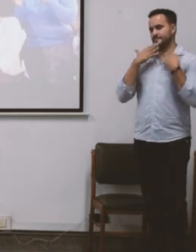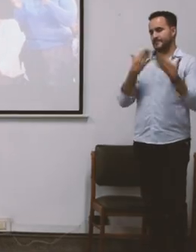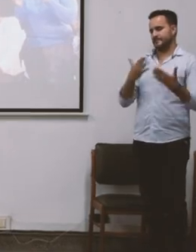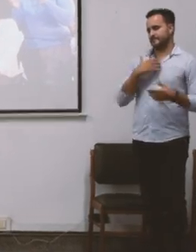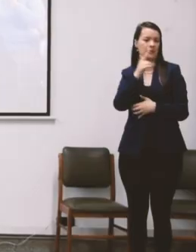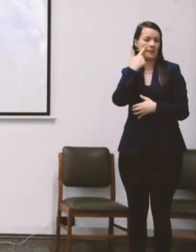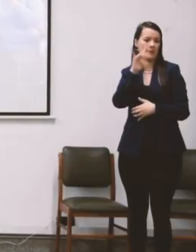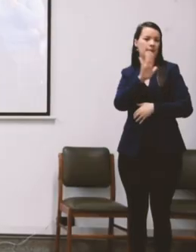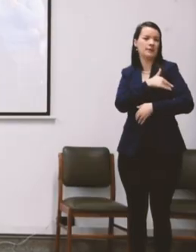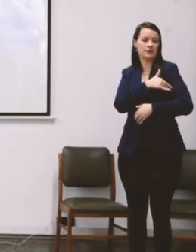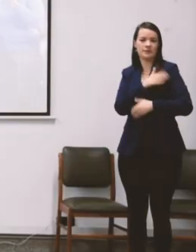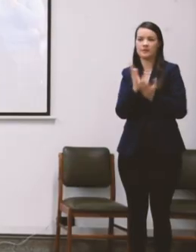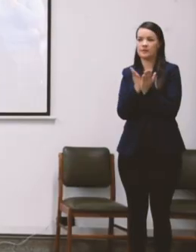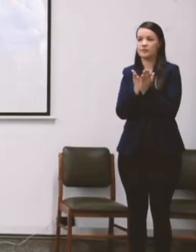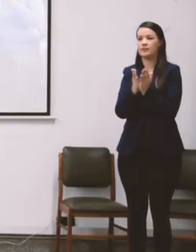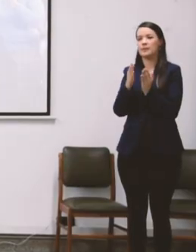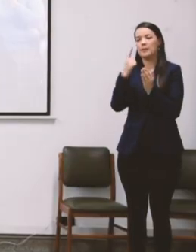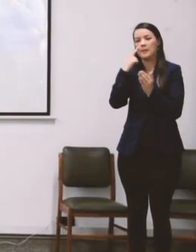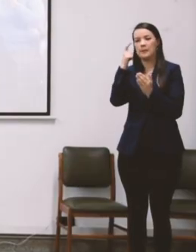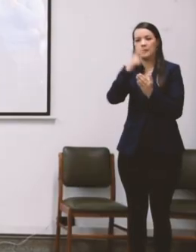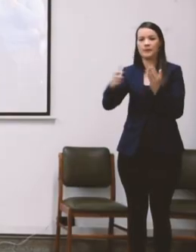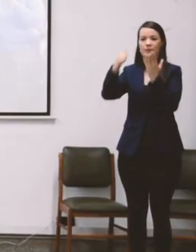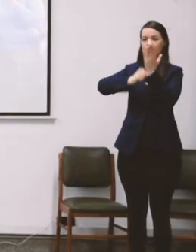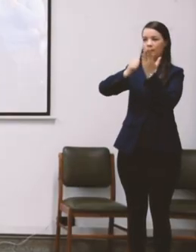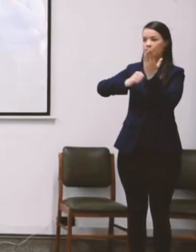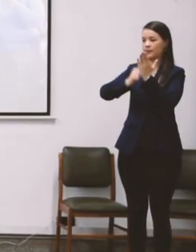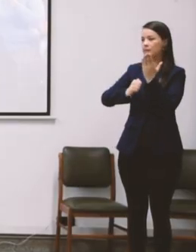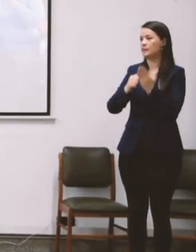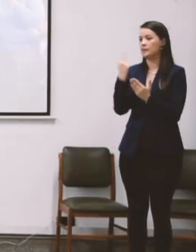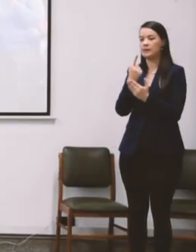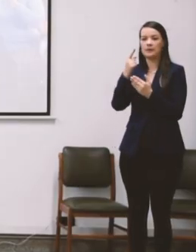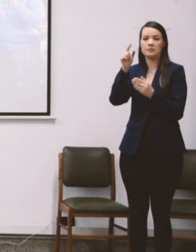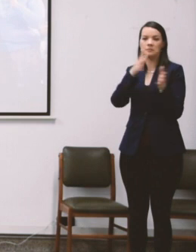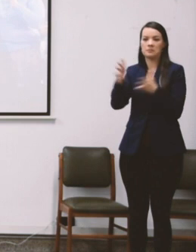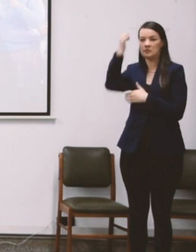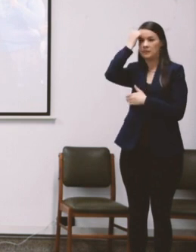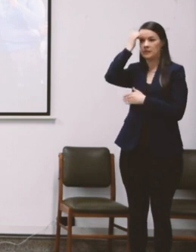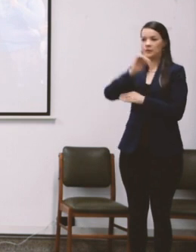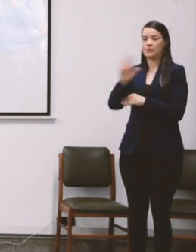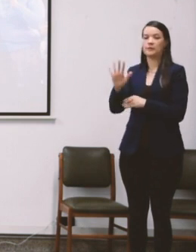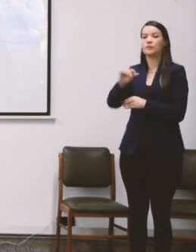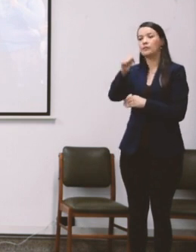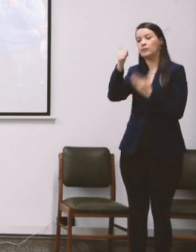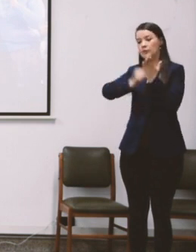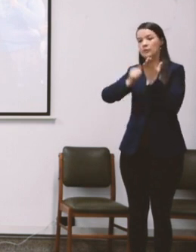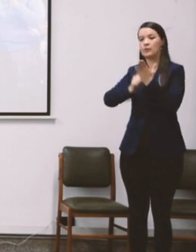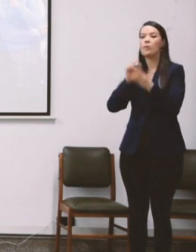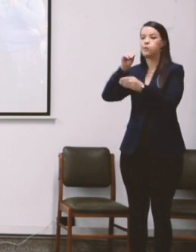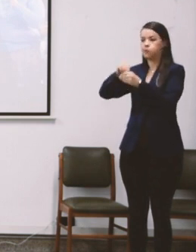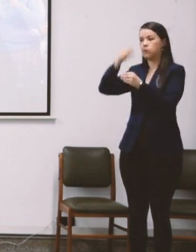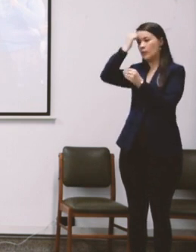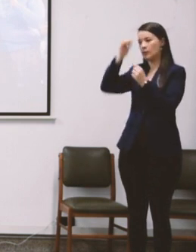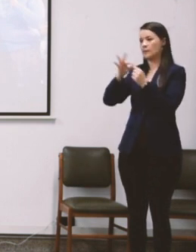acá, ¿no? Los normalistas, ¿no? Que solamente son para docencia, pues, pero hay normalistas en educación